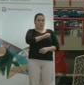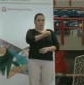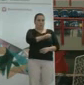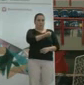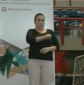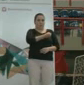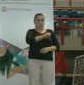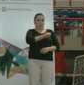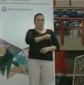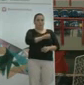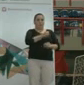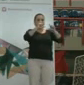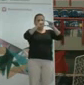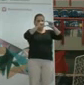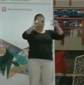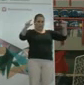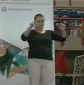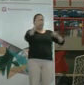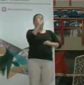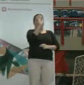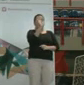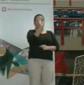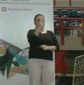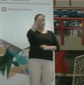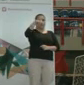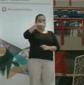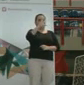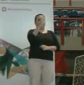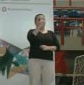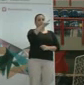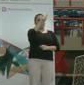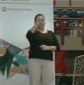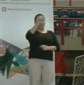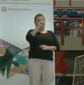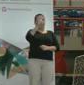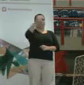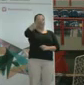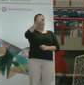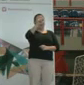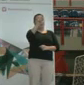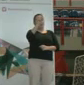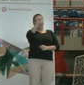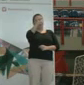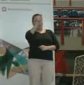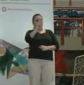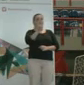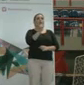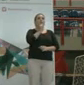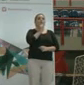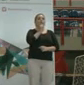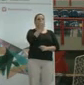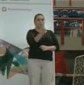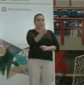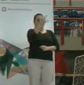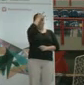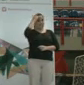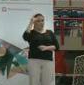sapato é uma função do primeiro grau. Se a pessoa tem um pé de 15 centímetros, aí